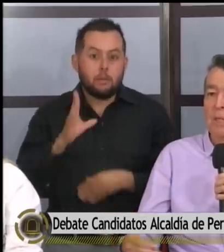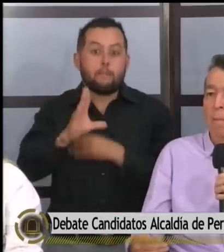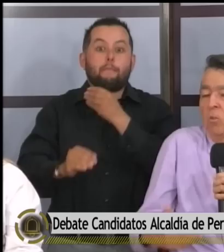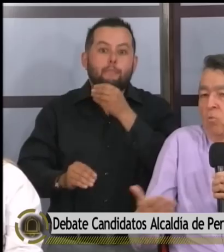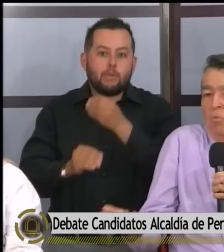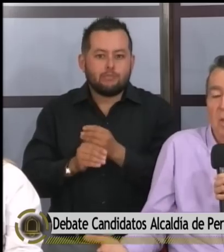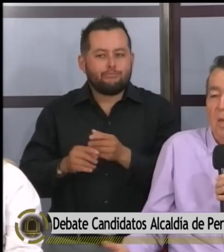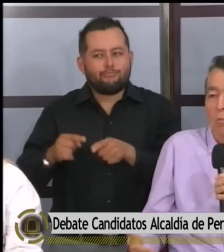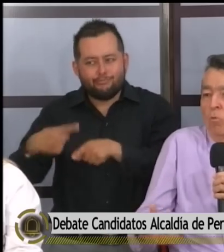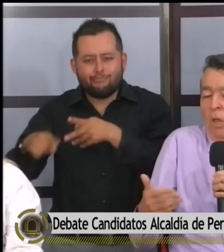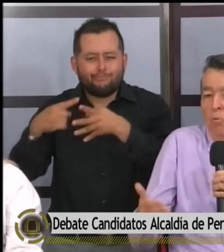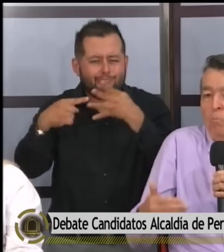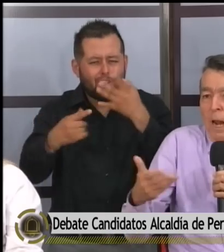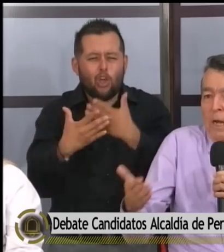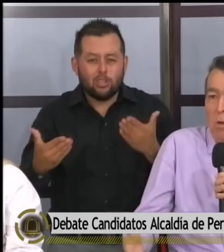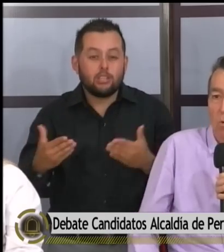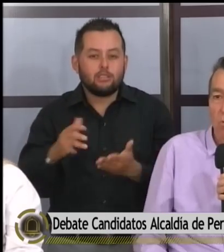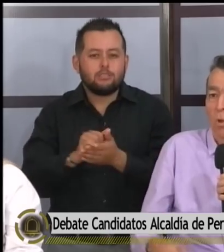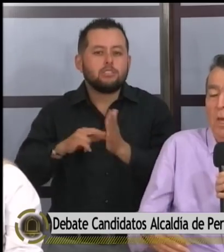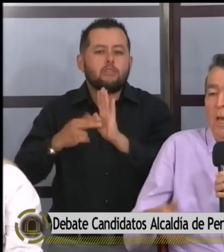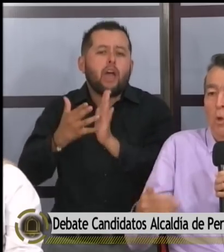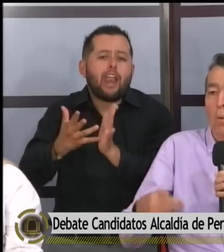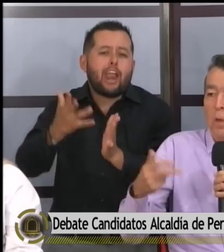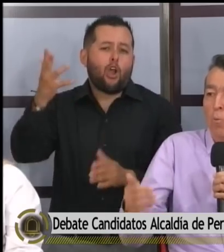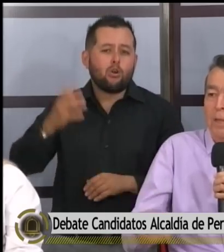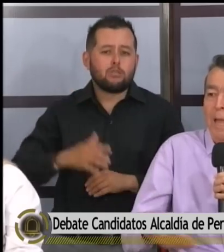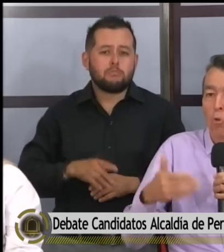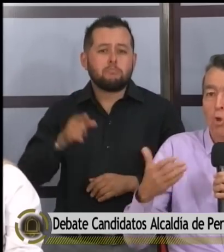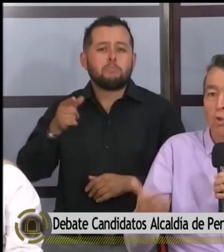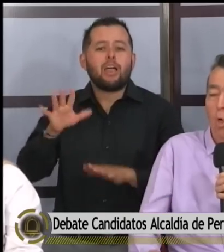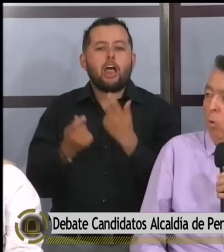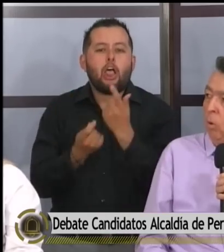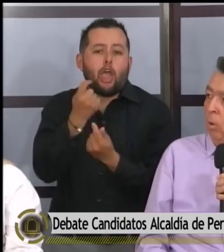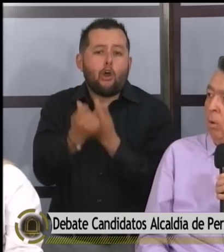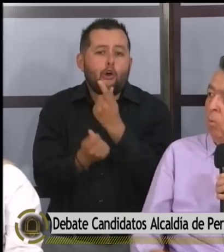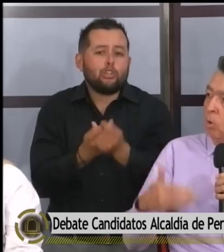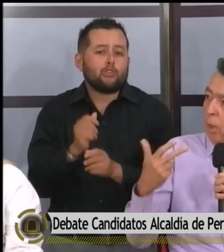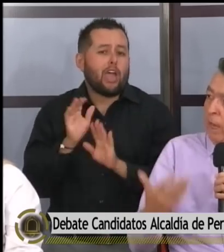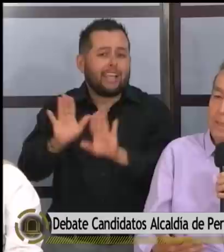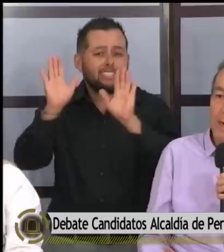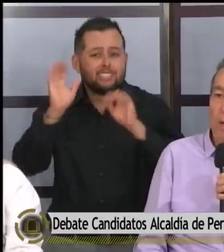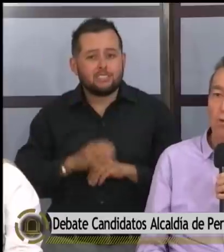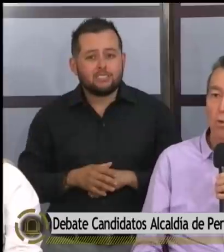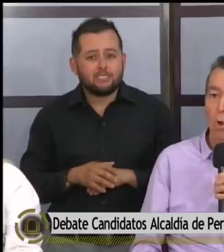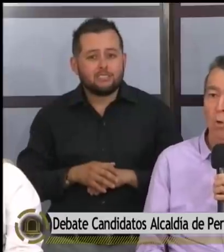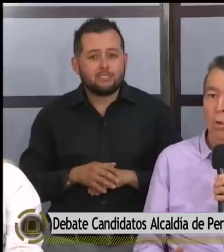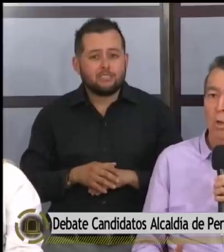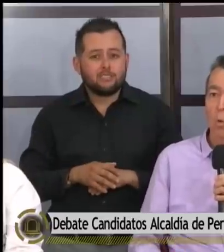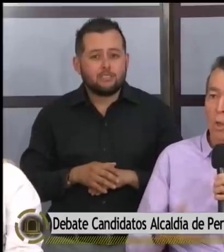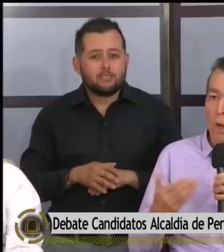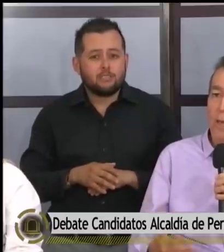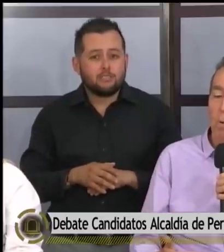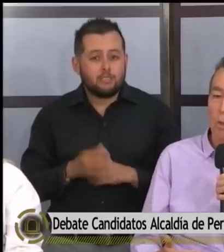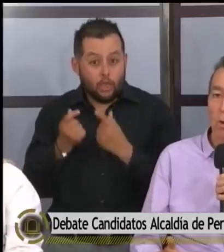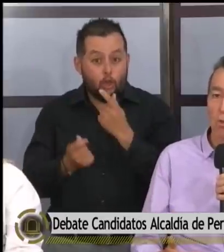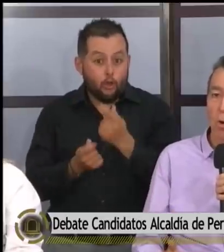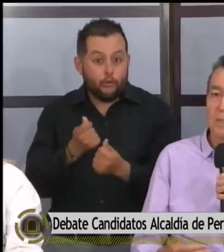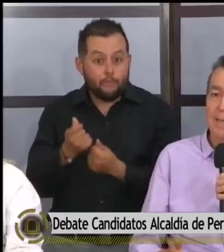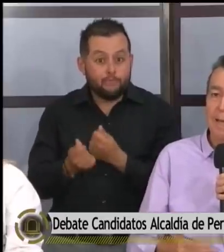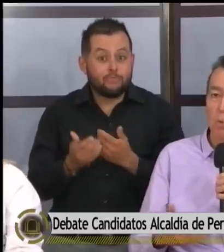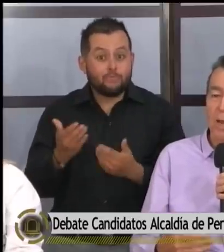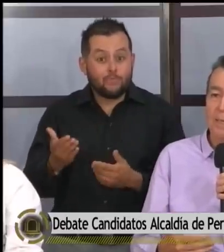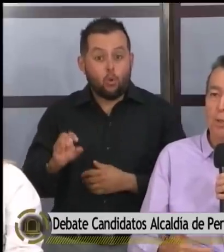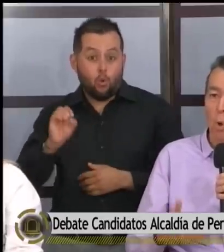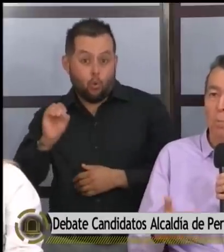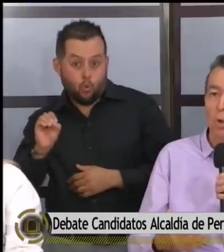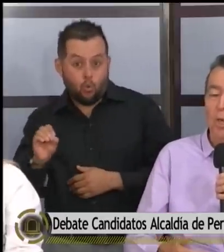todos los aditamentos. Esto es para ricos. Esto volvieron fue negocio todo. Cuando deje de ser negocio todo, cuando los hombres y